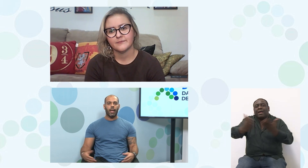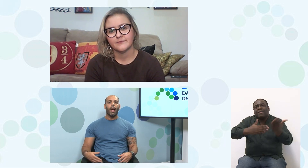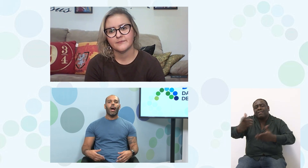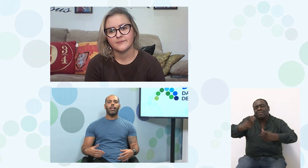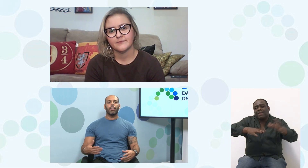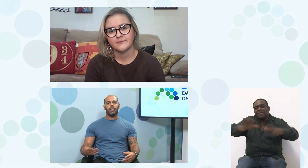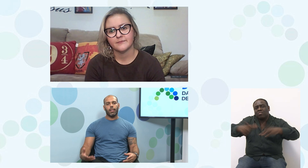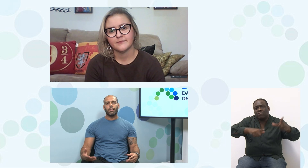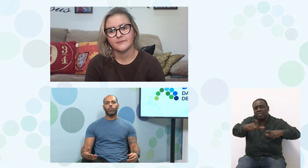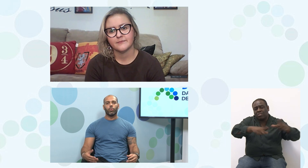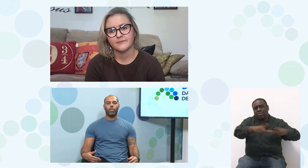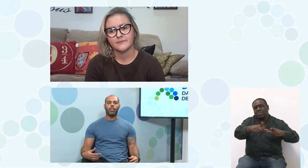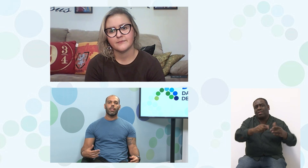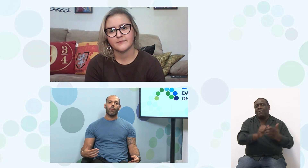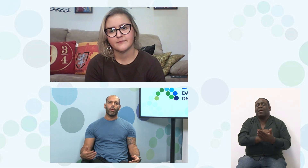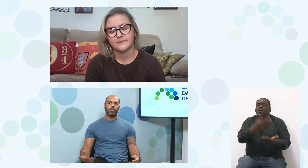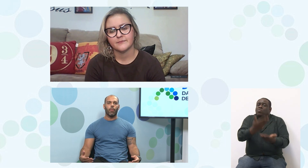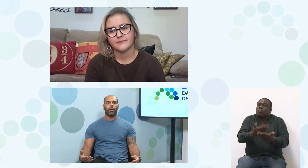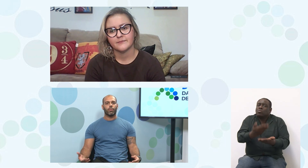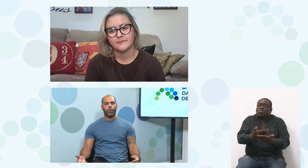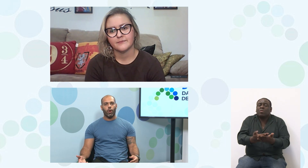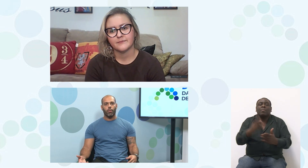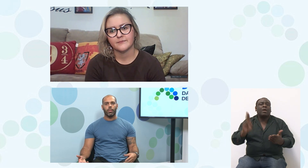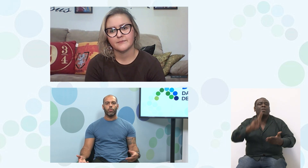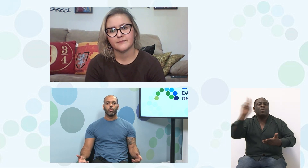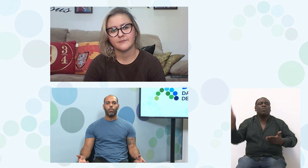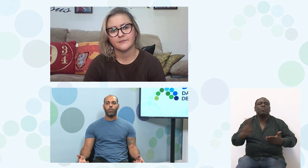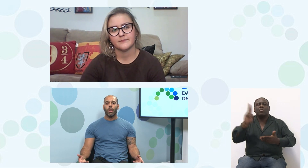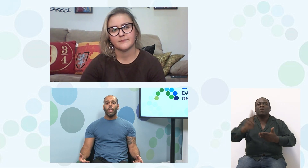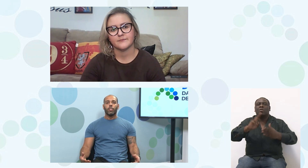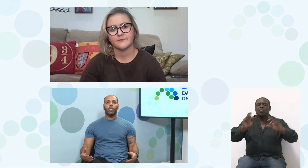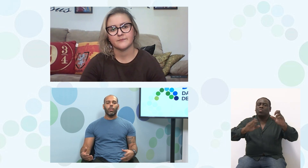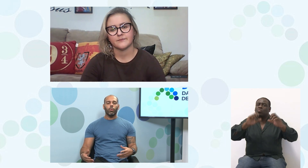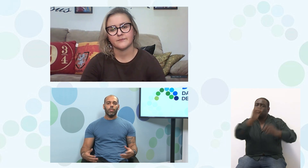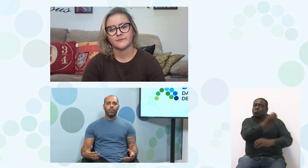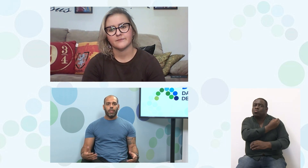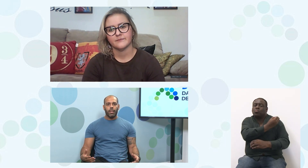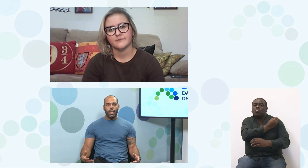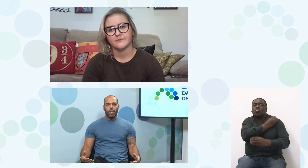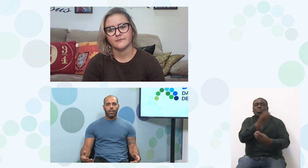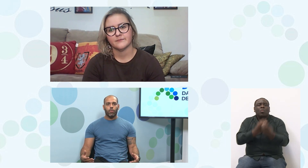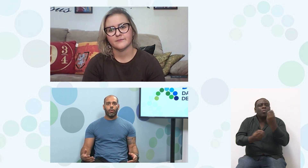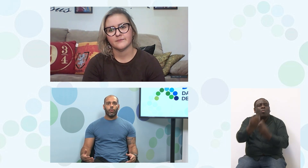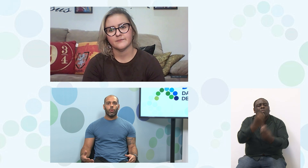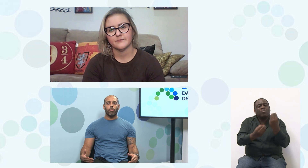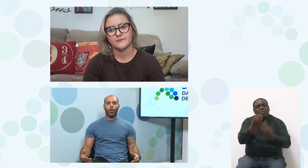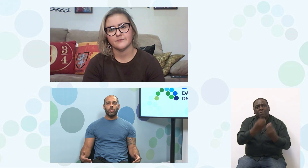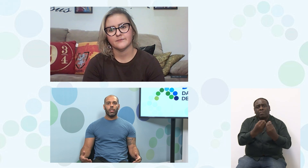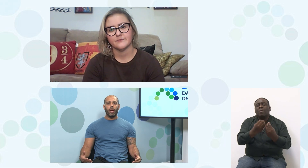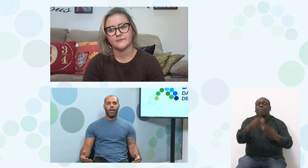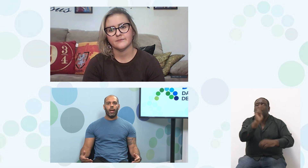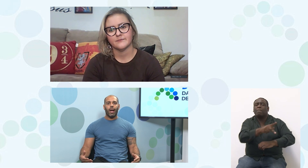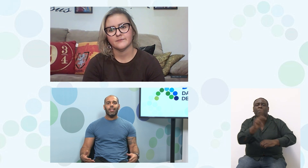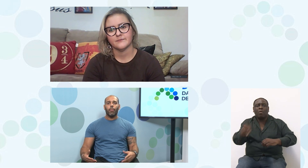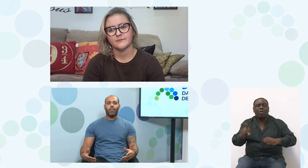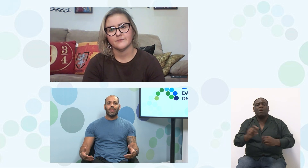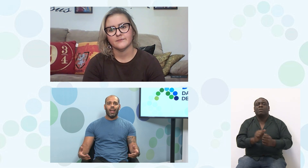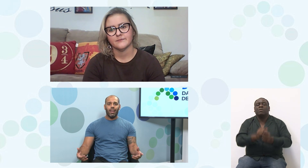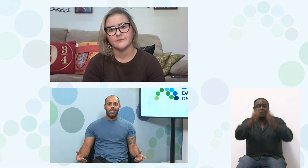né? Além dessa questão de utilizar, por exemplo, as formas e os números, de que outras maneiras o professor pode adaptar